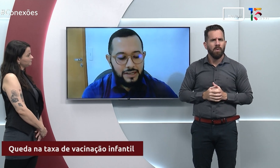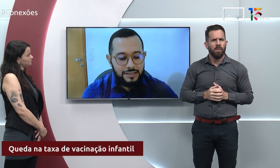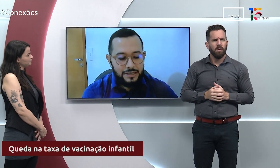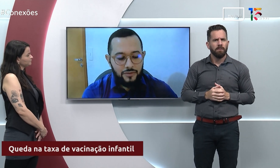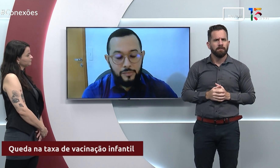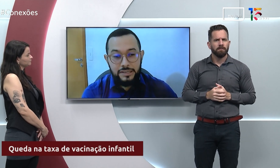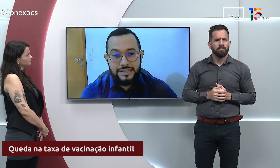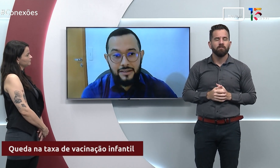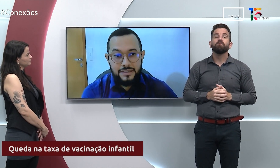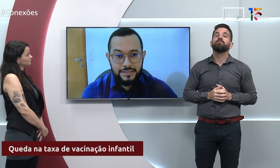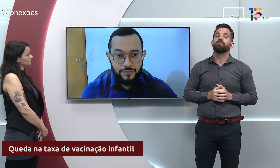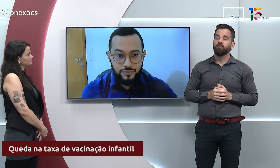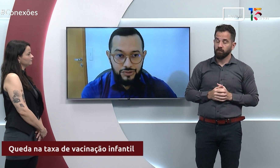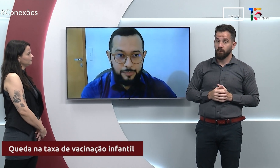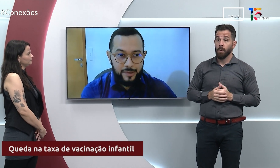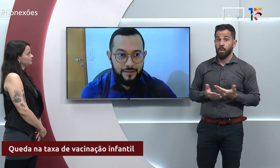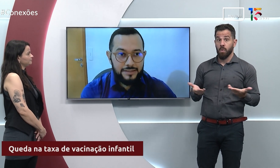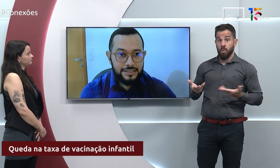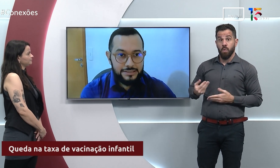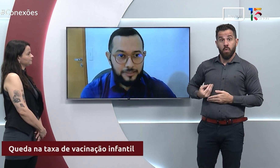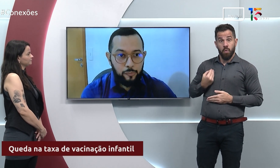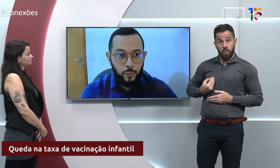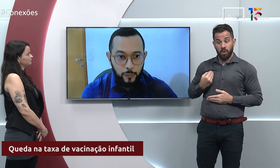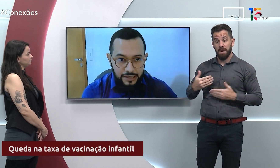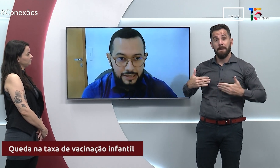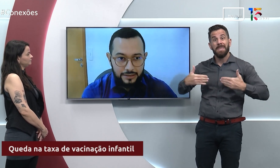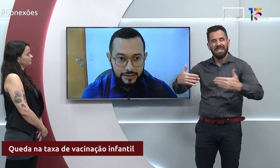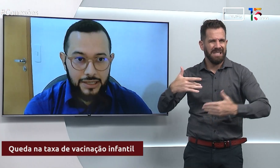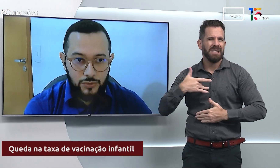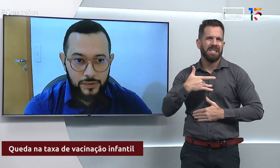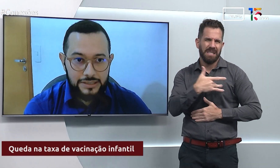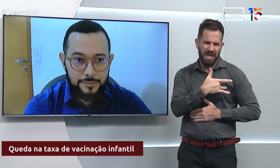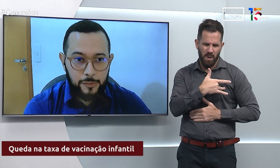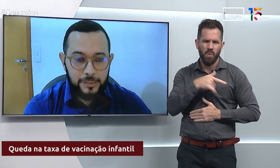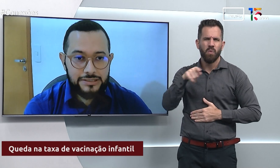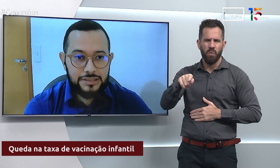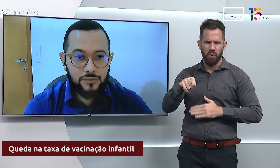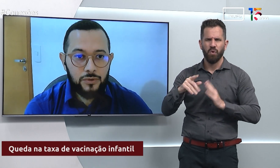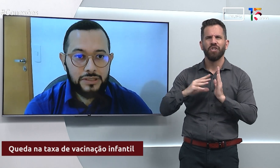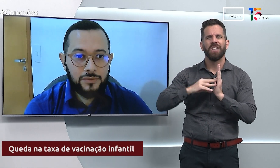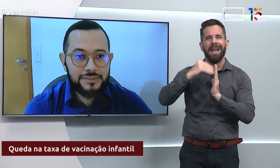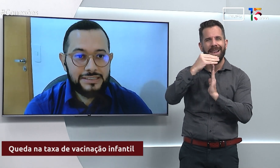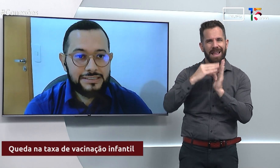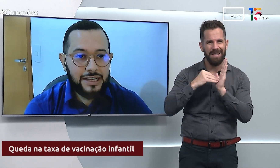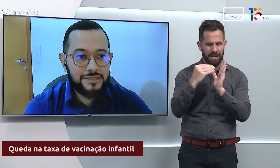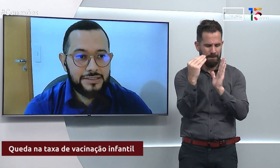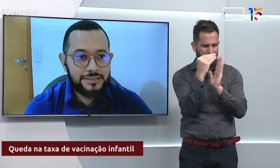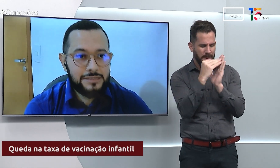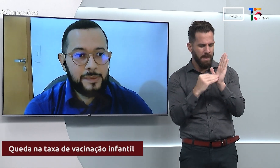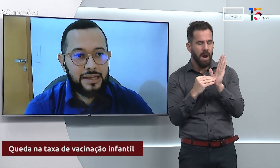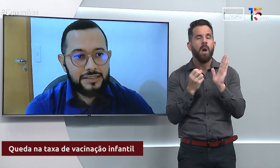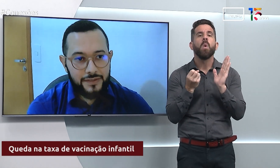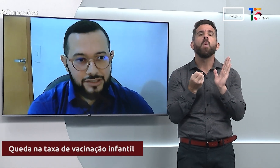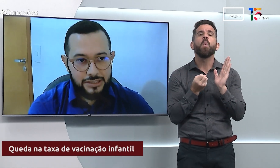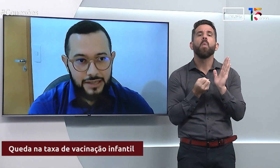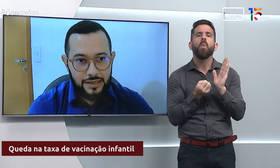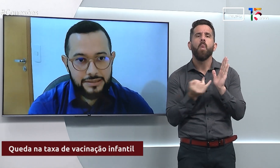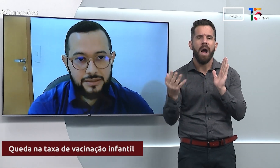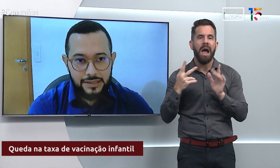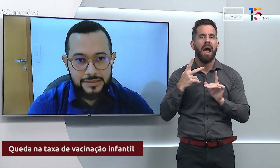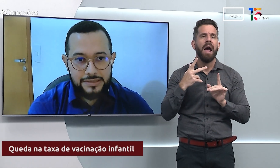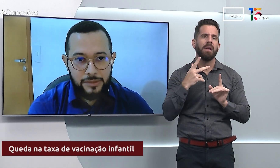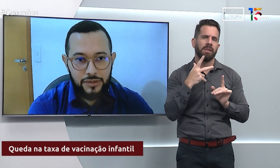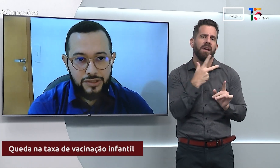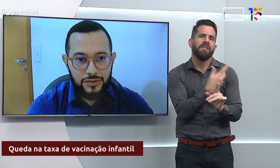Atualmente, o calendário do Ministério da Saúde para vacinação pública e gratuita da população conta com 17 vacinas para essa faixa etária, que